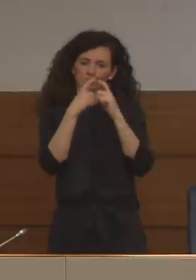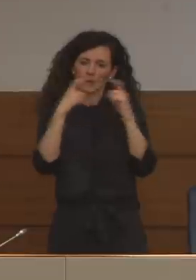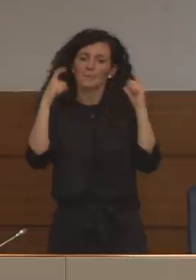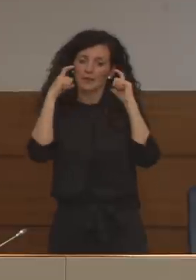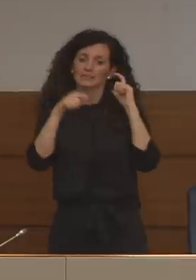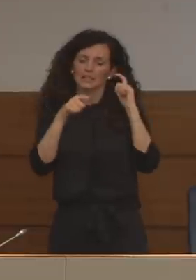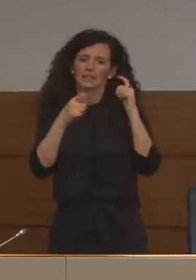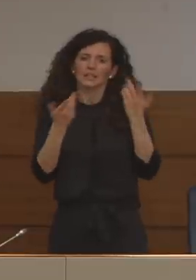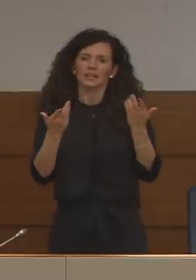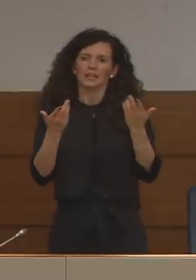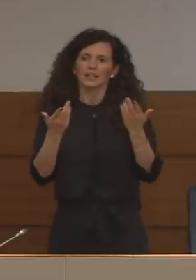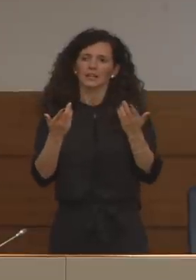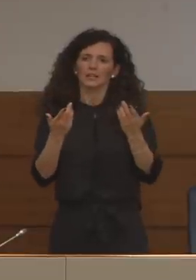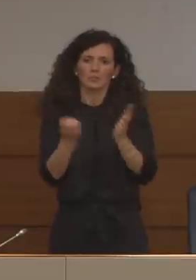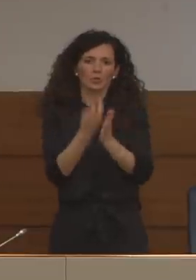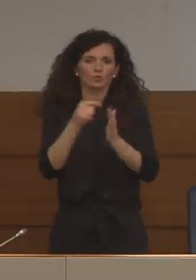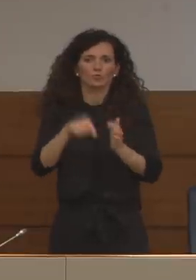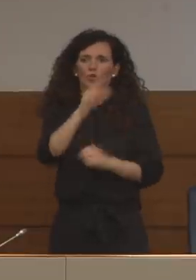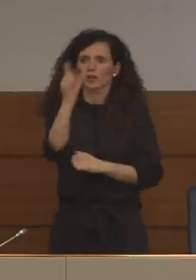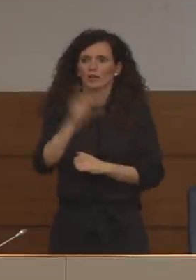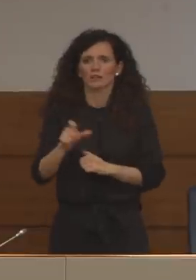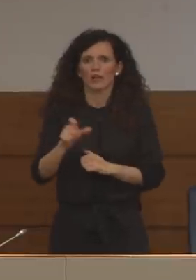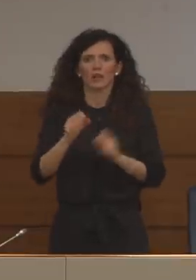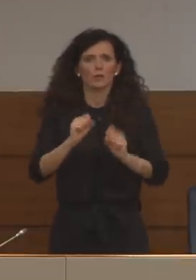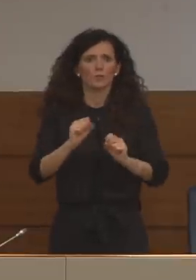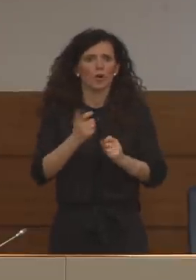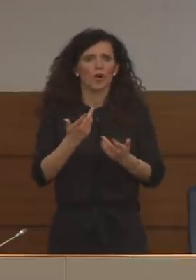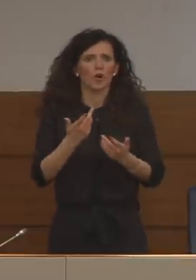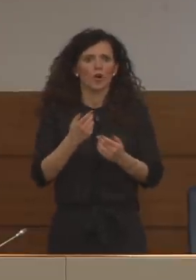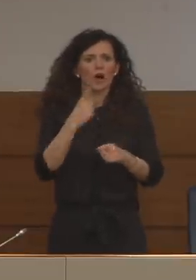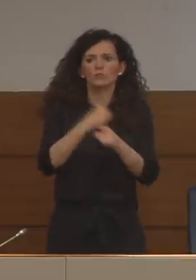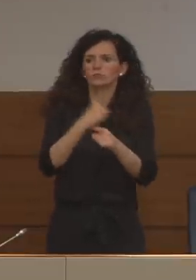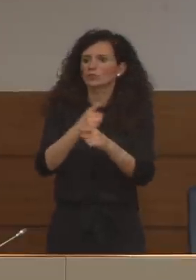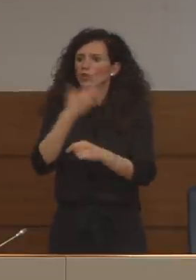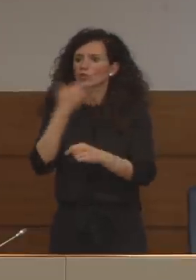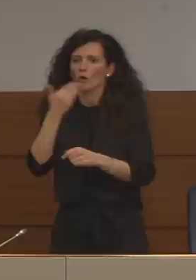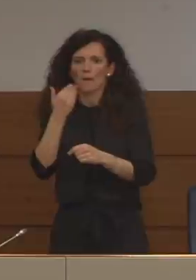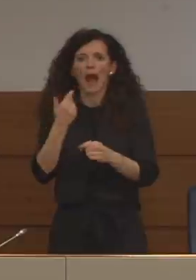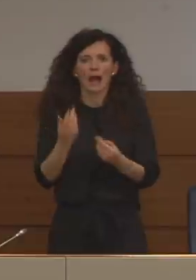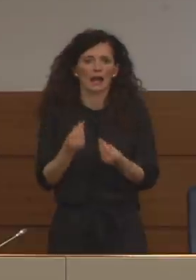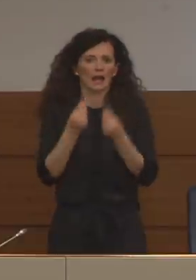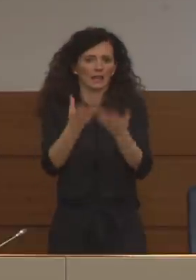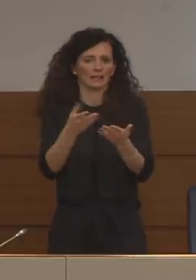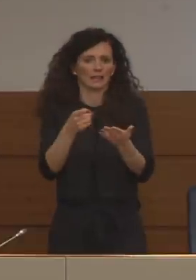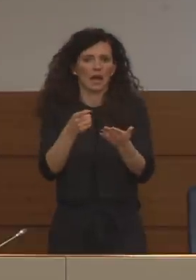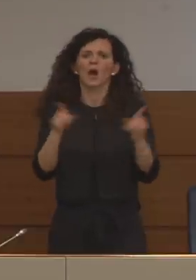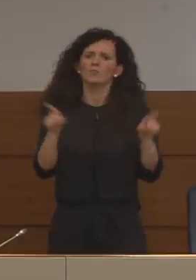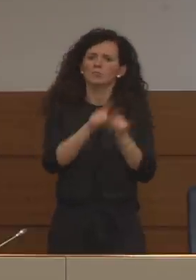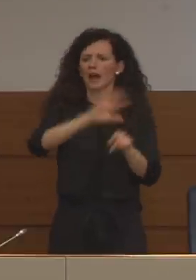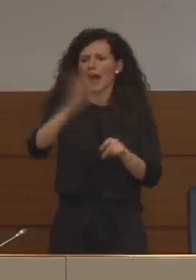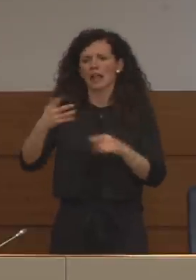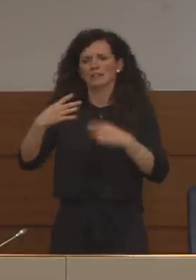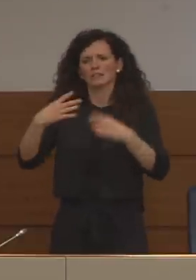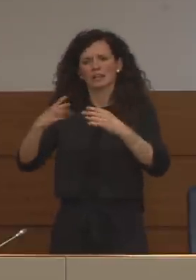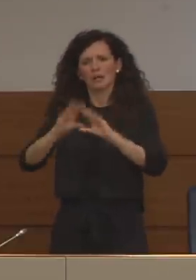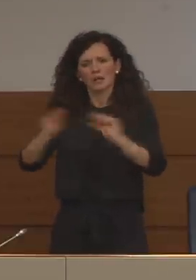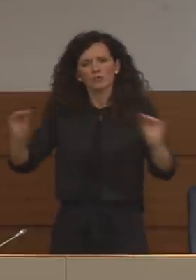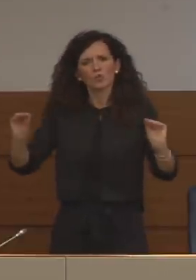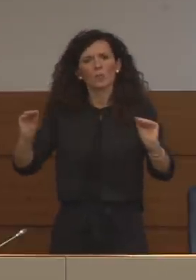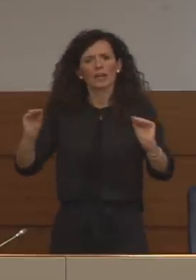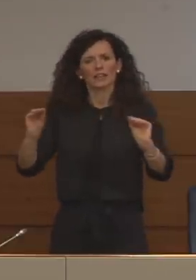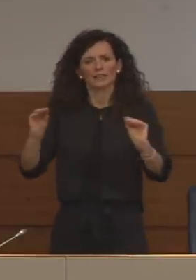l'autosufficienza così come per altre apparecchiature strategiche io mi auguro che si possa arrivare quanto prima